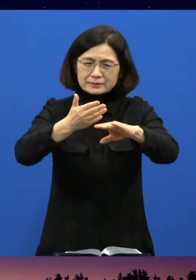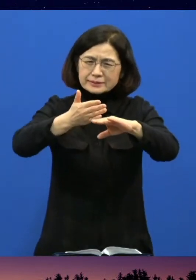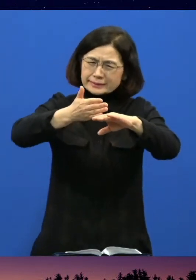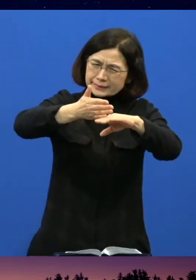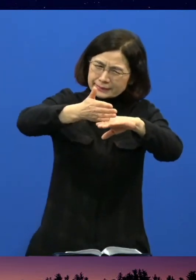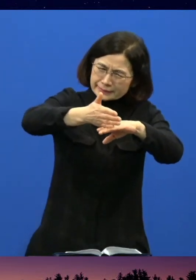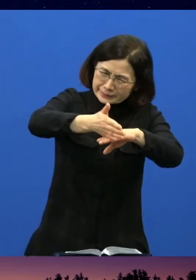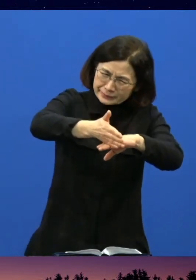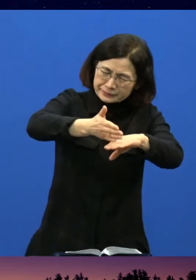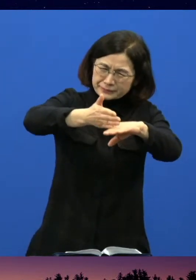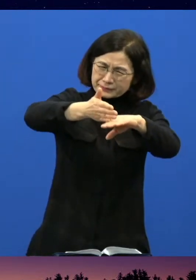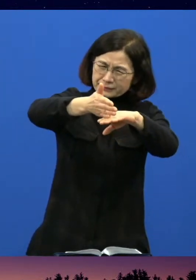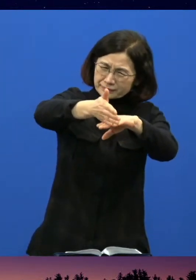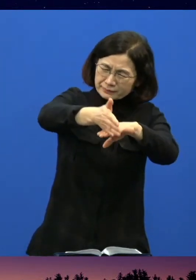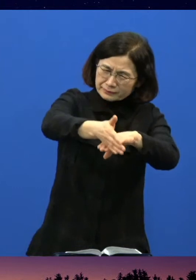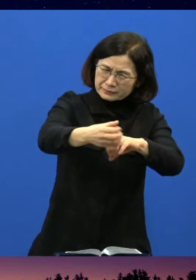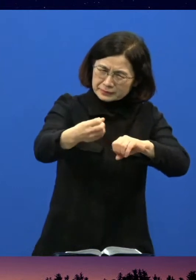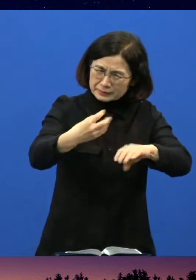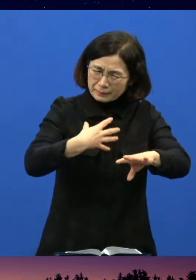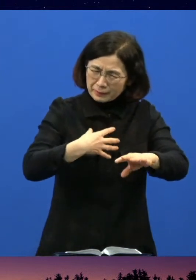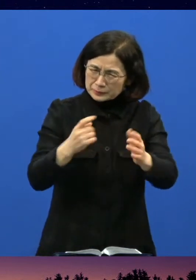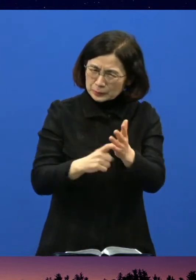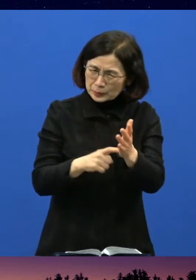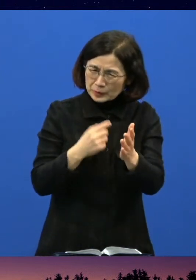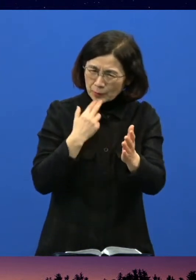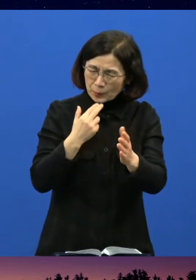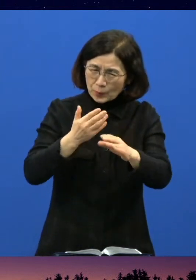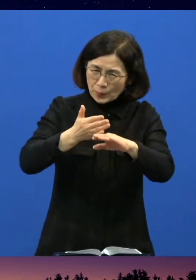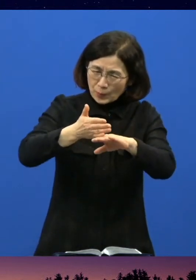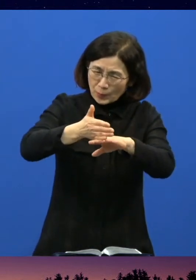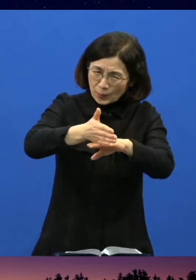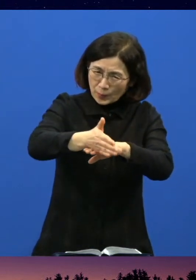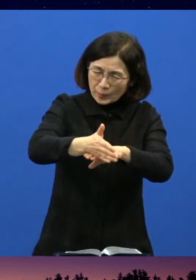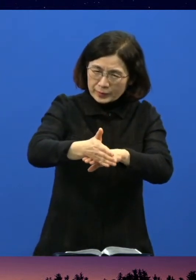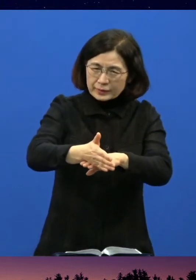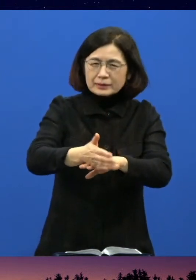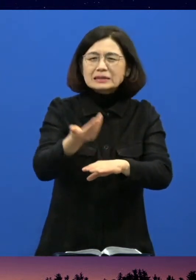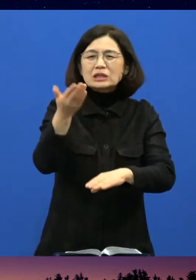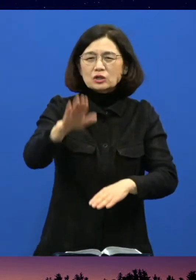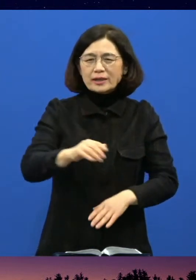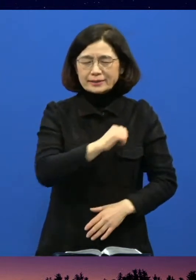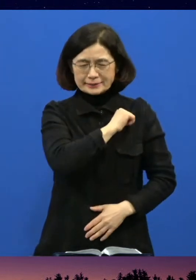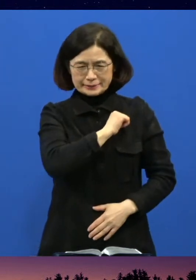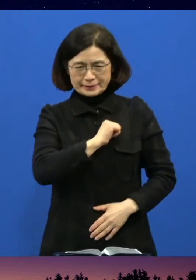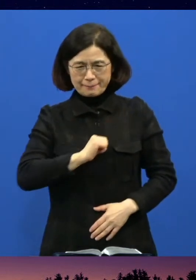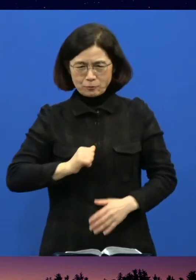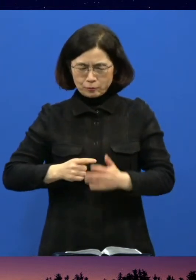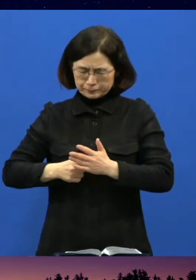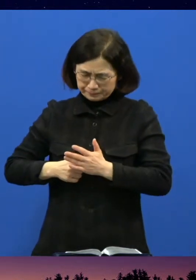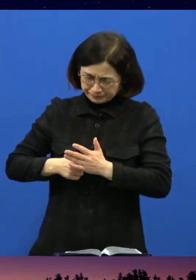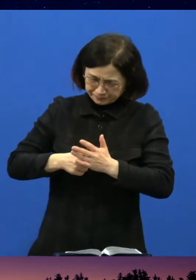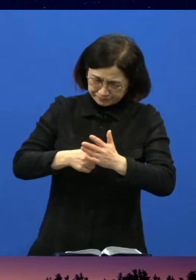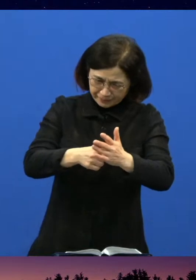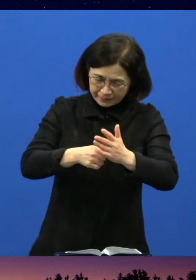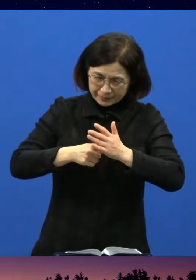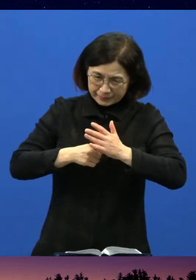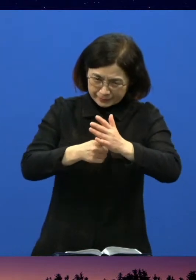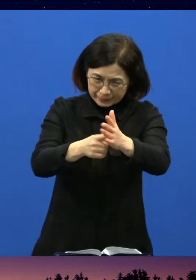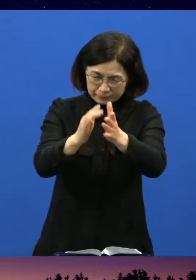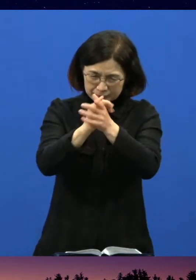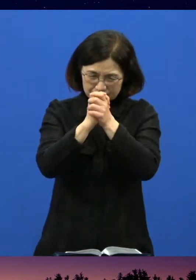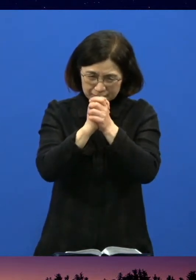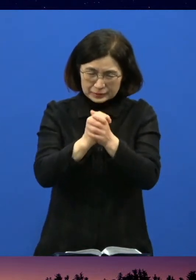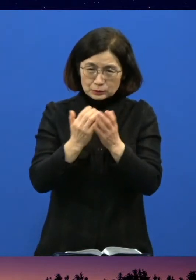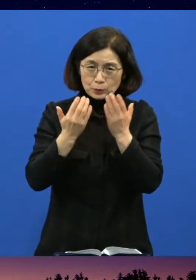미루어지면서 기다리고 인내하고 끈질기게 기도하는 가운데 우리의 기도는 점점 더 명확해지기